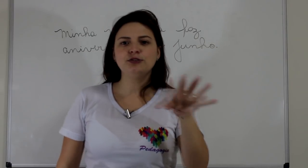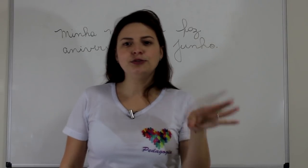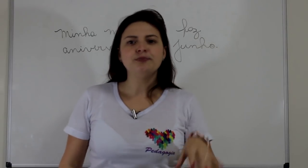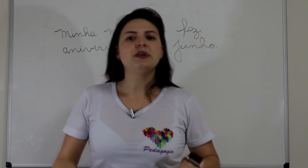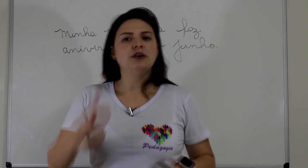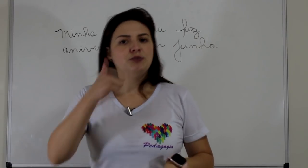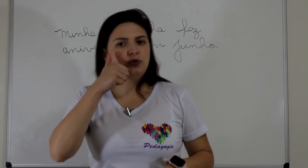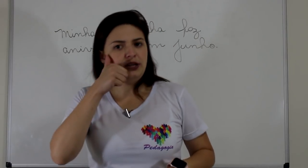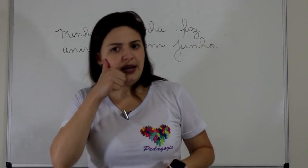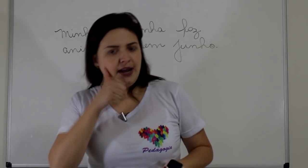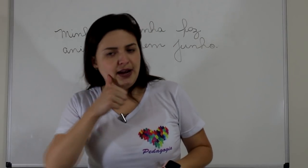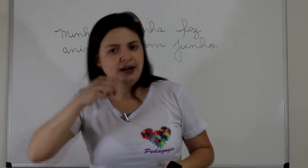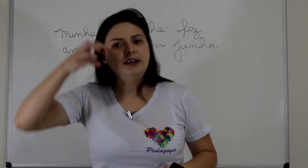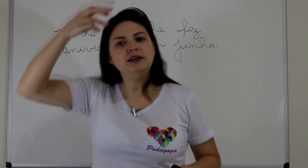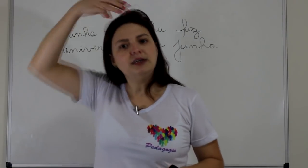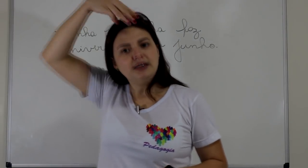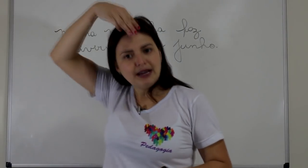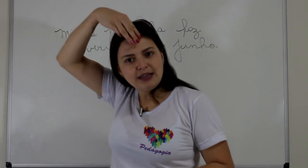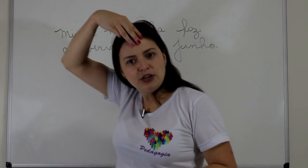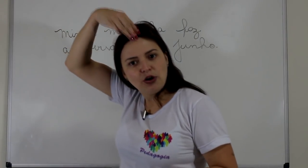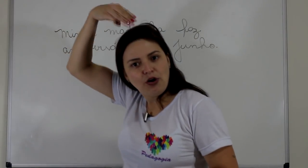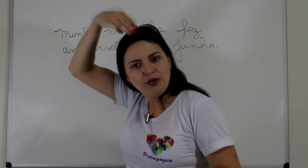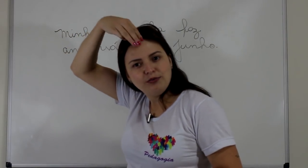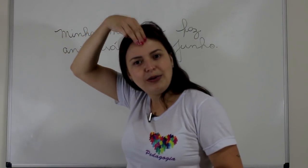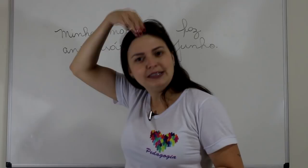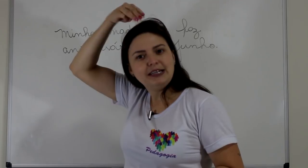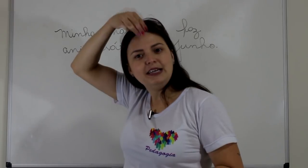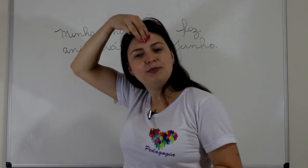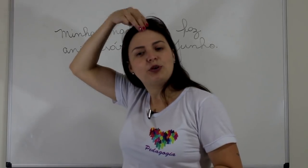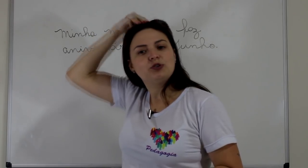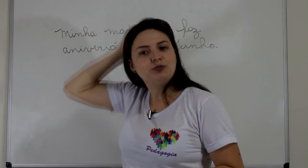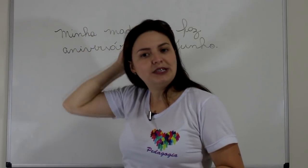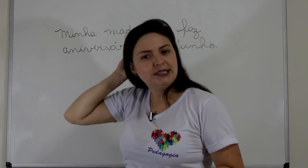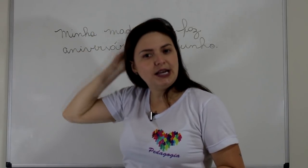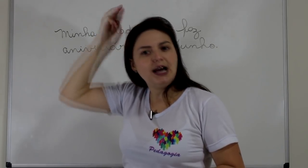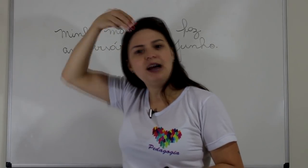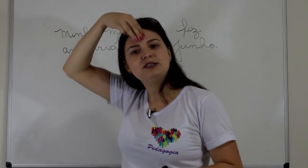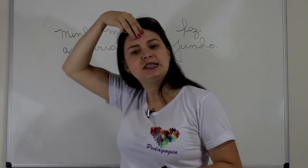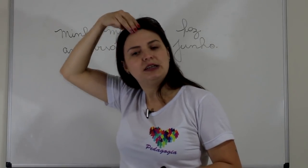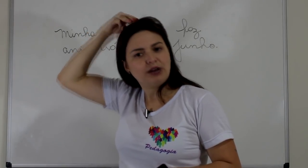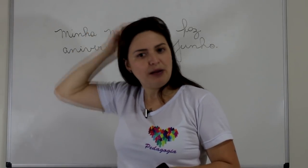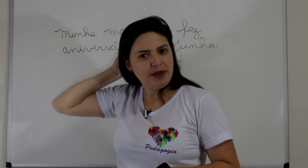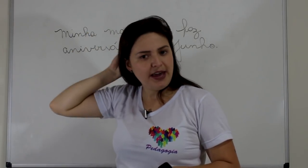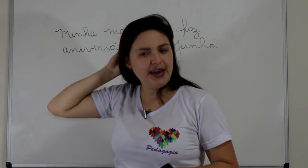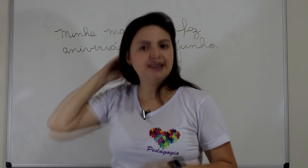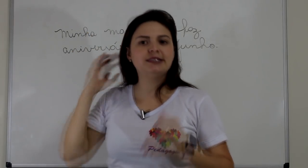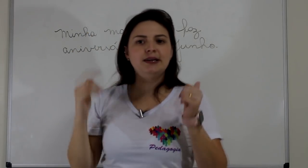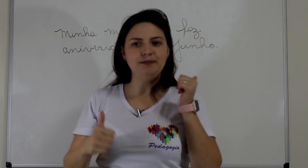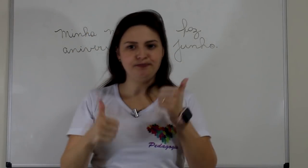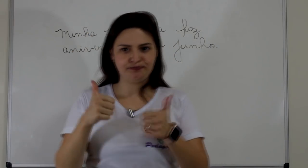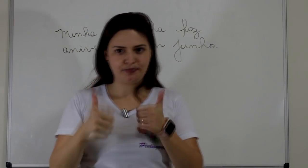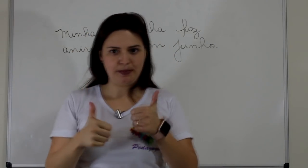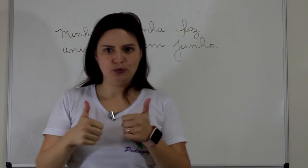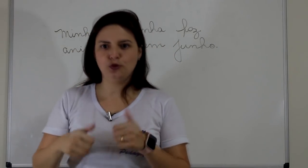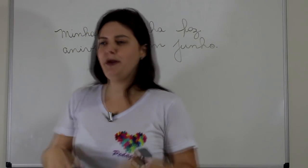batizado, mulher. E aqui, ó, madrinha por causa do batizado, secando a cabeça. Muito